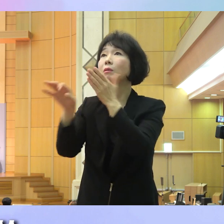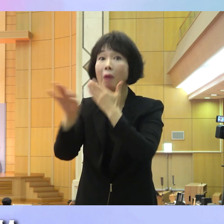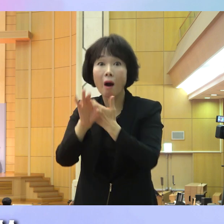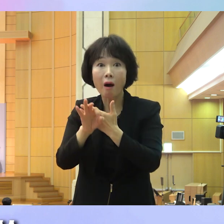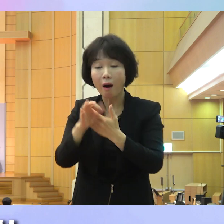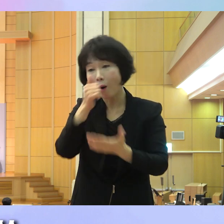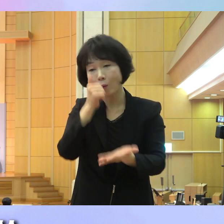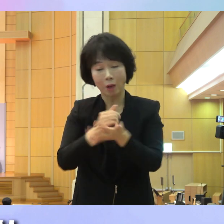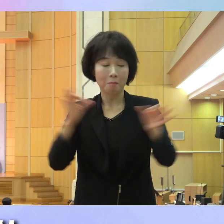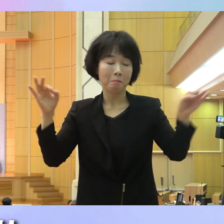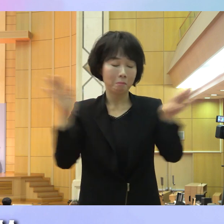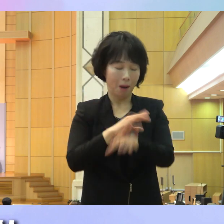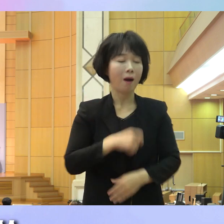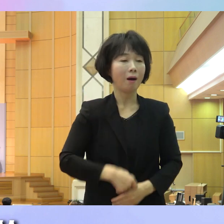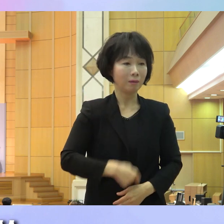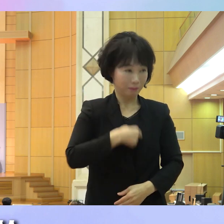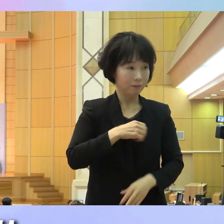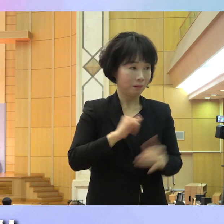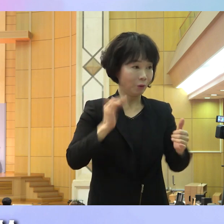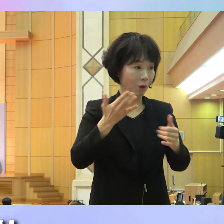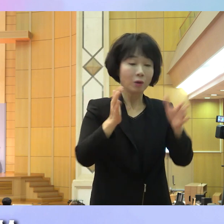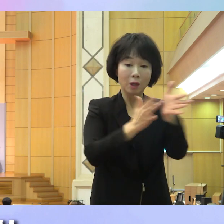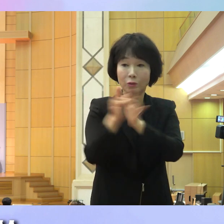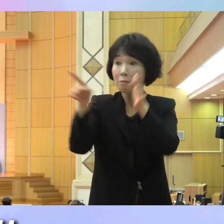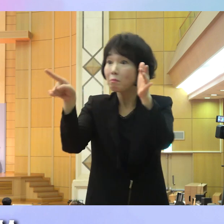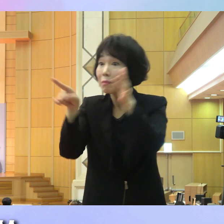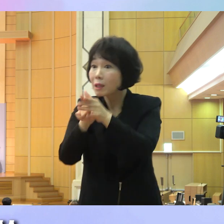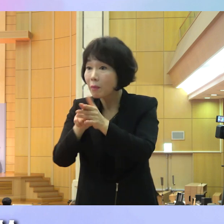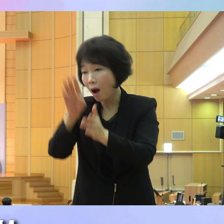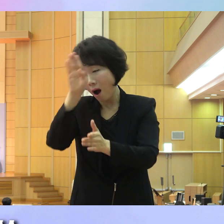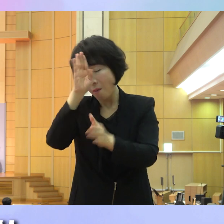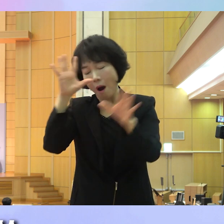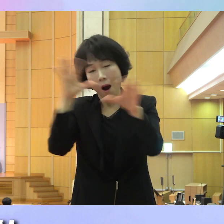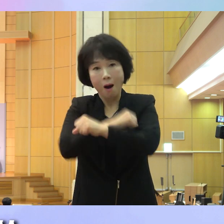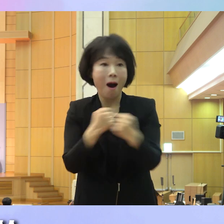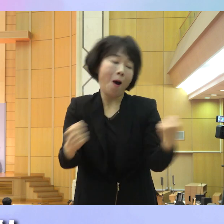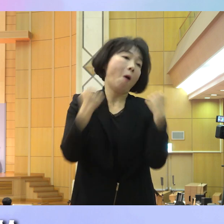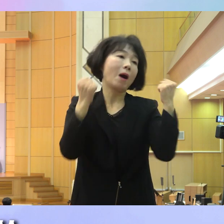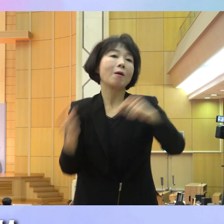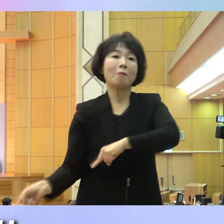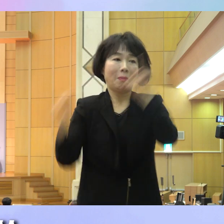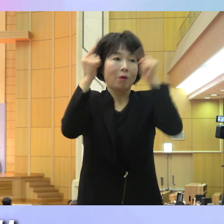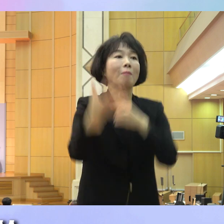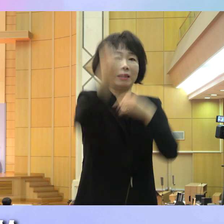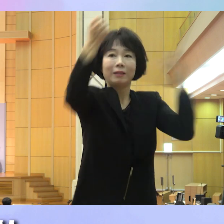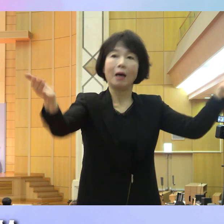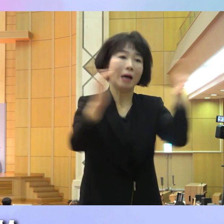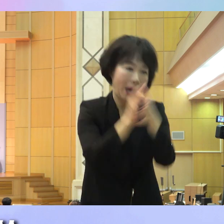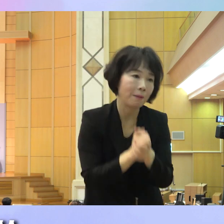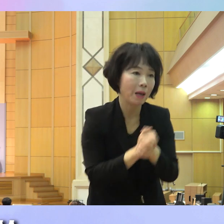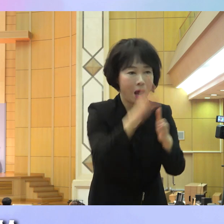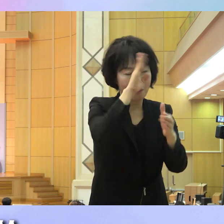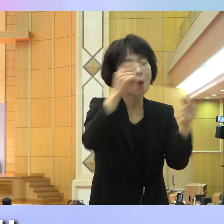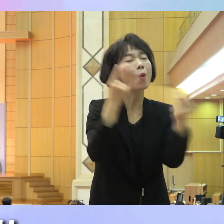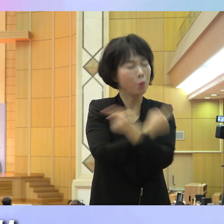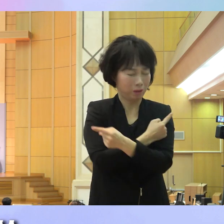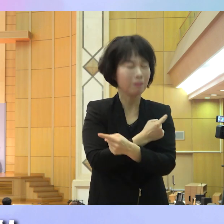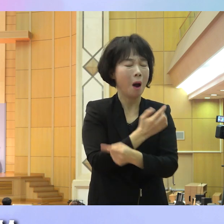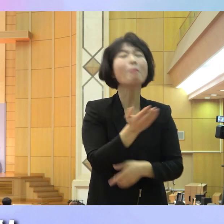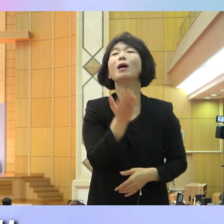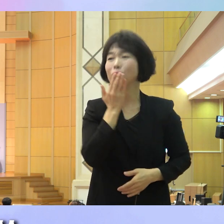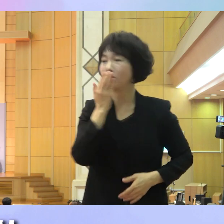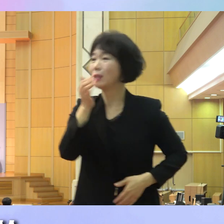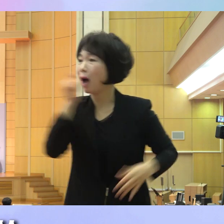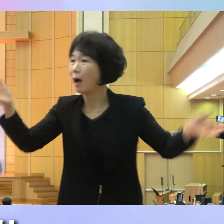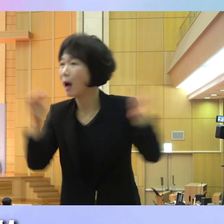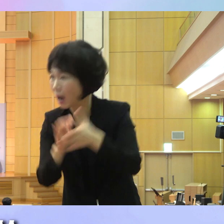의인되고 예수 믿으면 병든 자가 나음을 얻었다, 고침받는다.